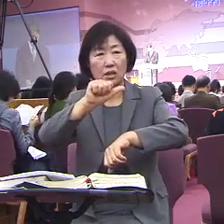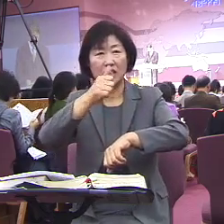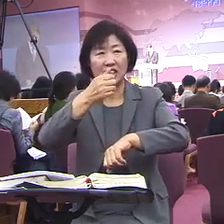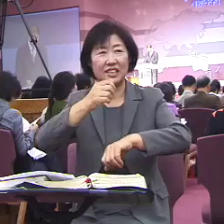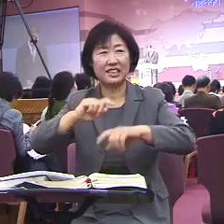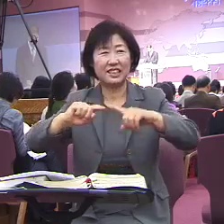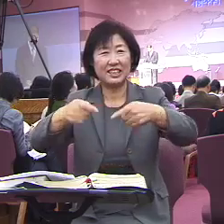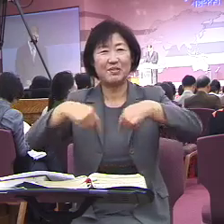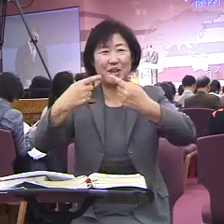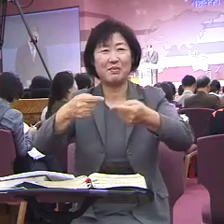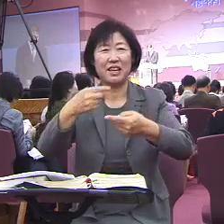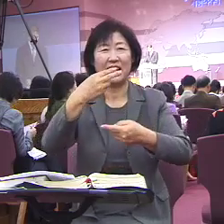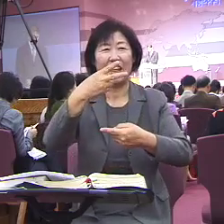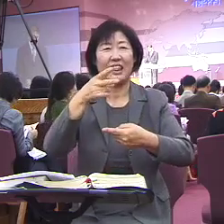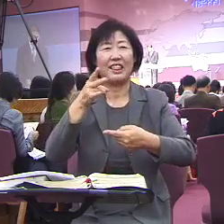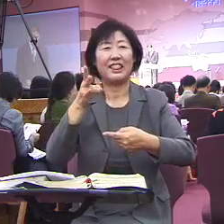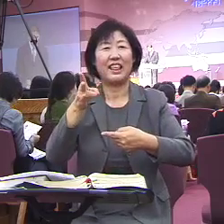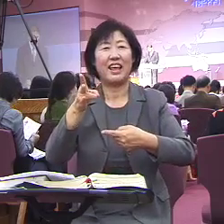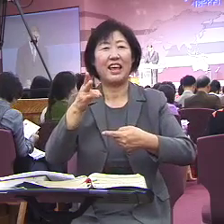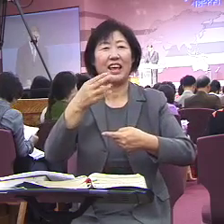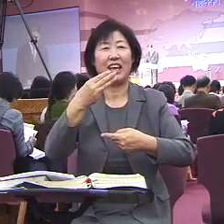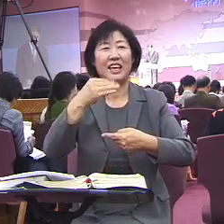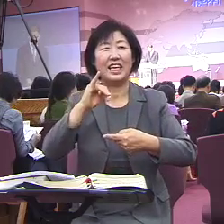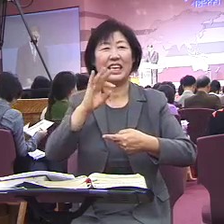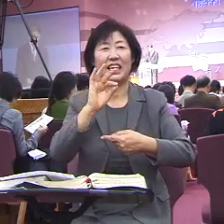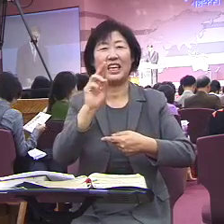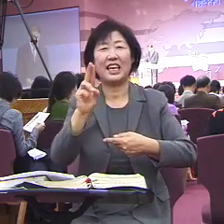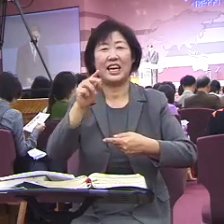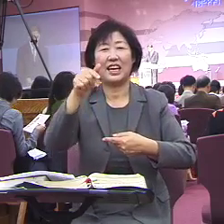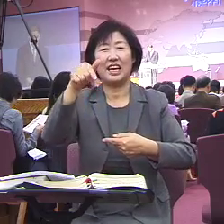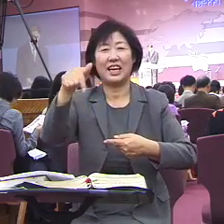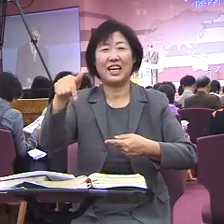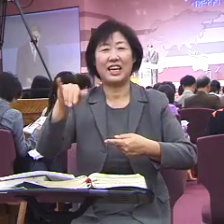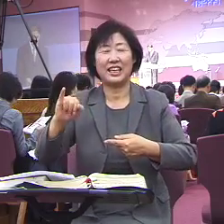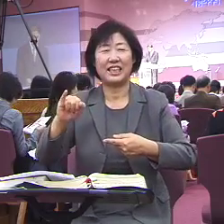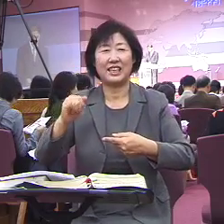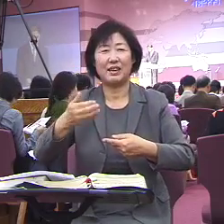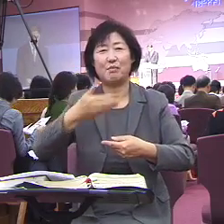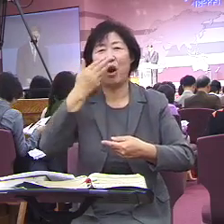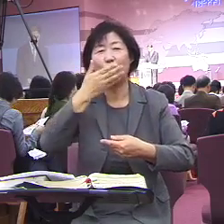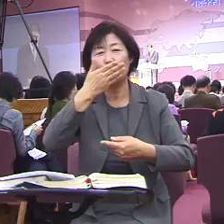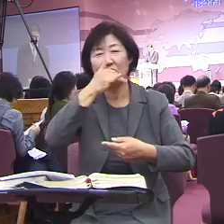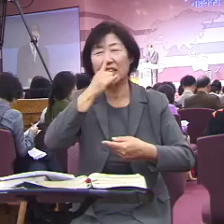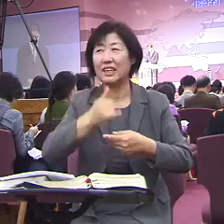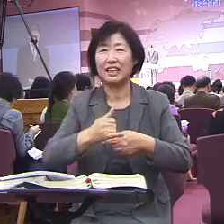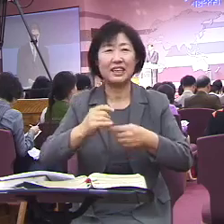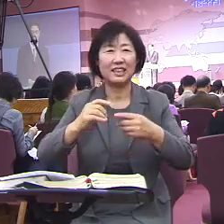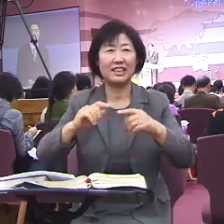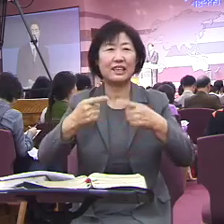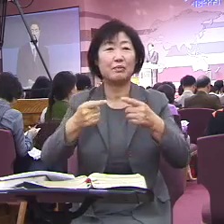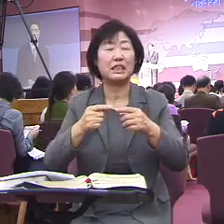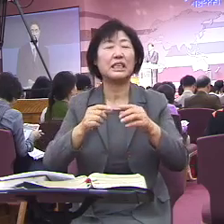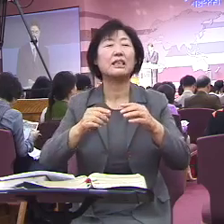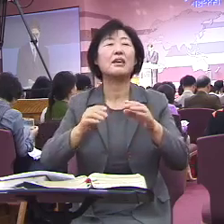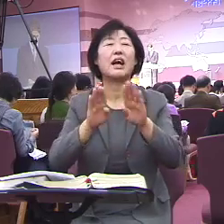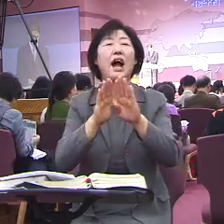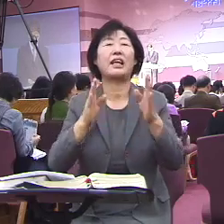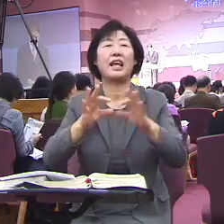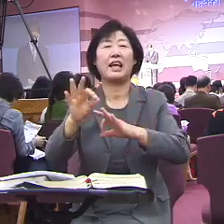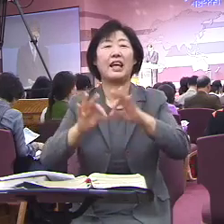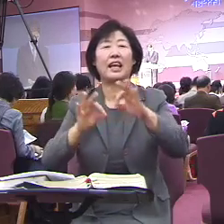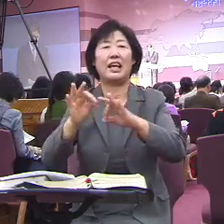수 있습니다. 슬픔을 당하신 가정이 있는데요. 정영은 정정희 집사님의 장모님 되시는 고 최정림 권사님은